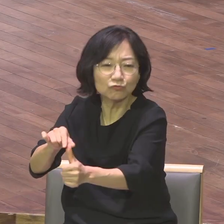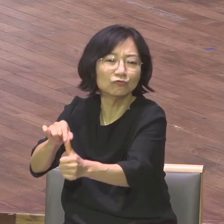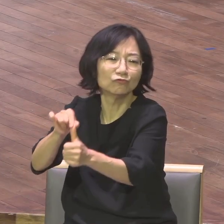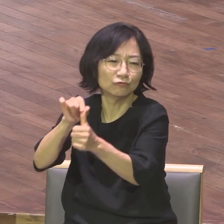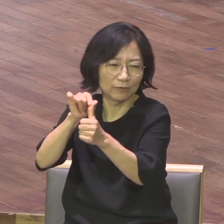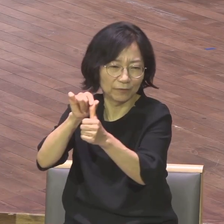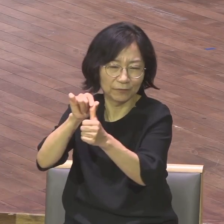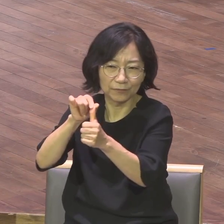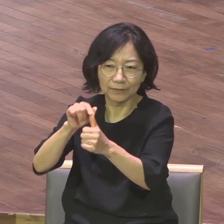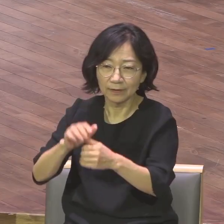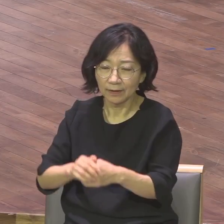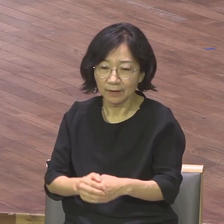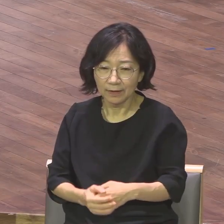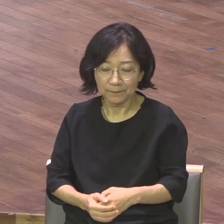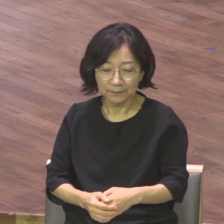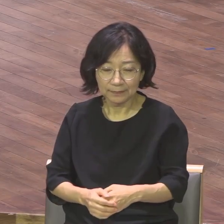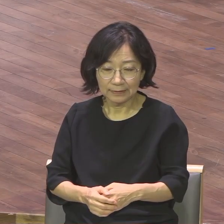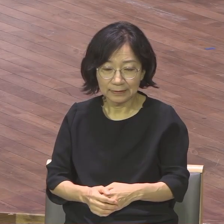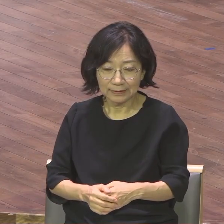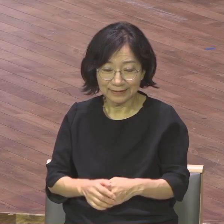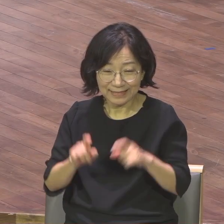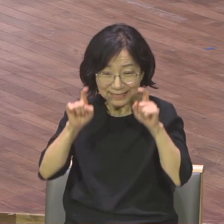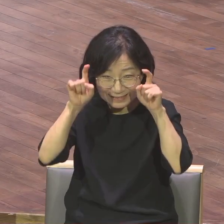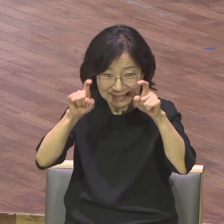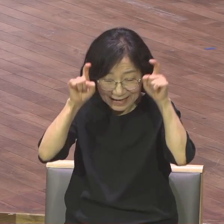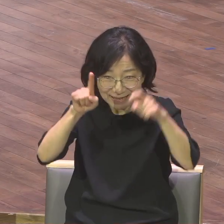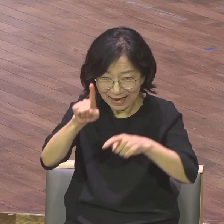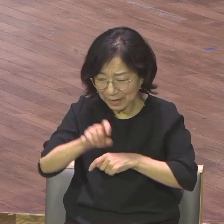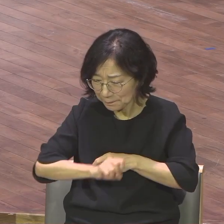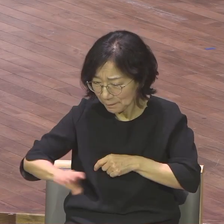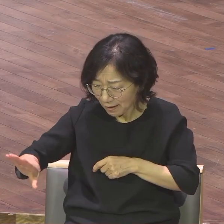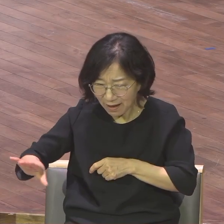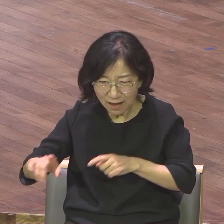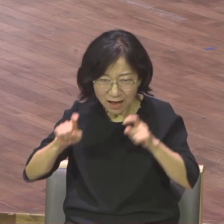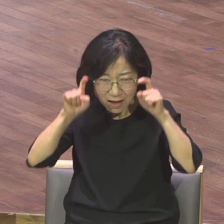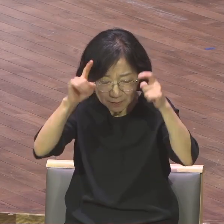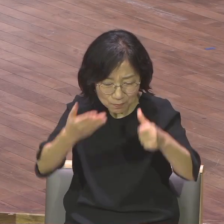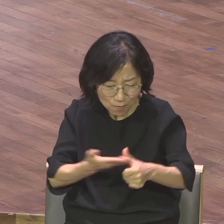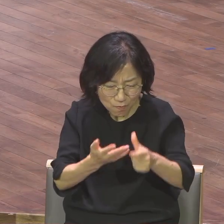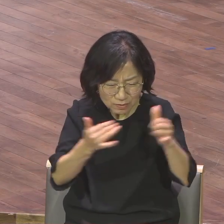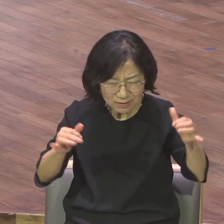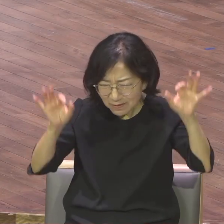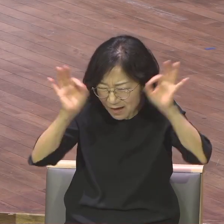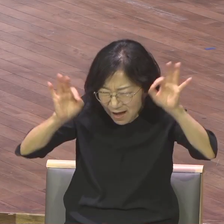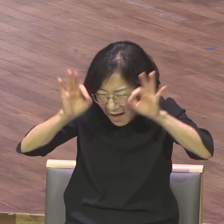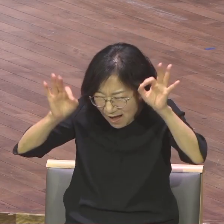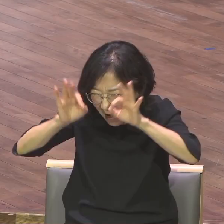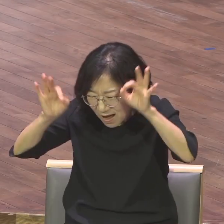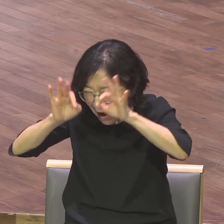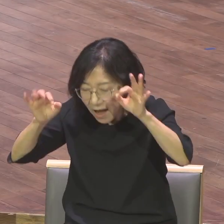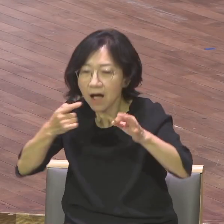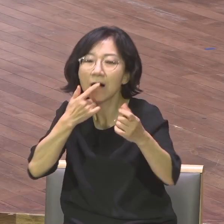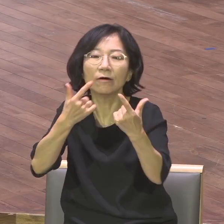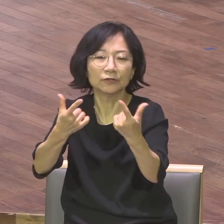잃어버린 양을 찾아 헤매는 목자의 심령을 우리가 이 본문에서 볼 수 있어야